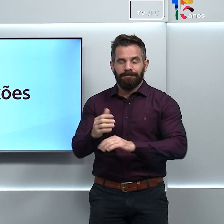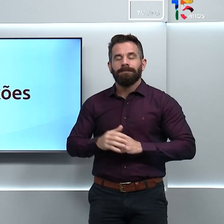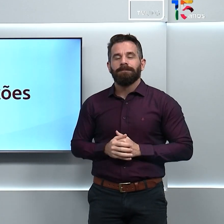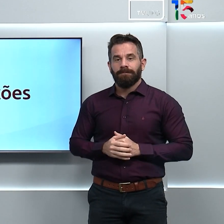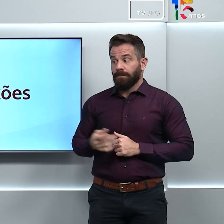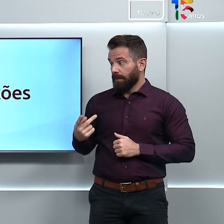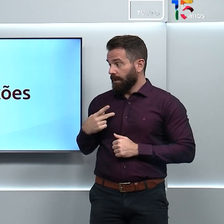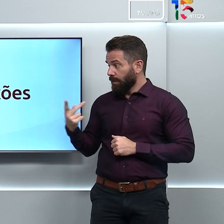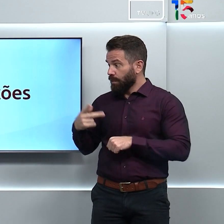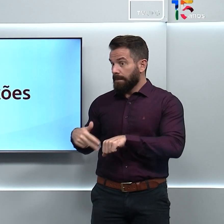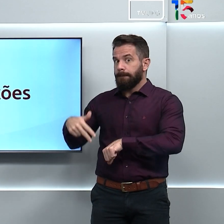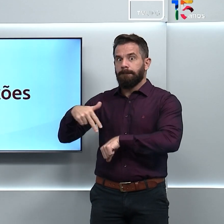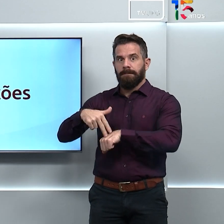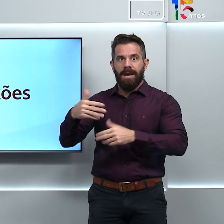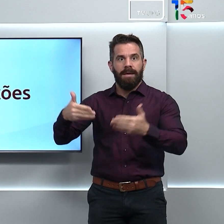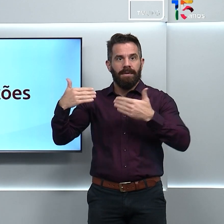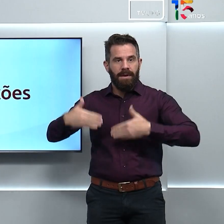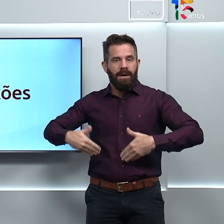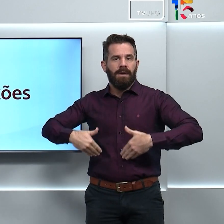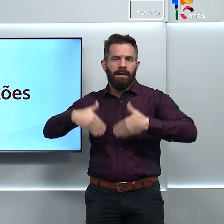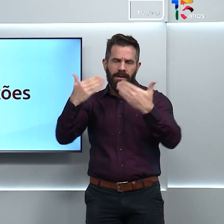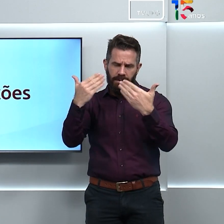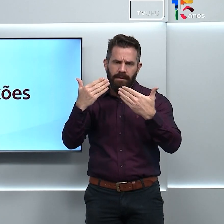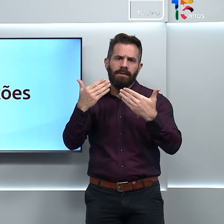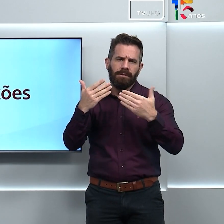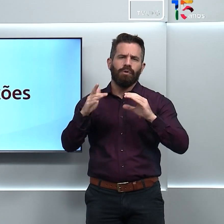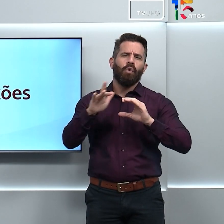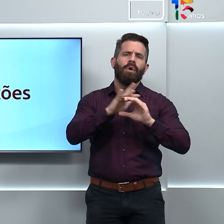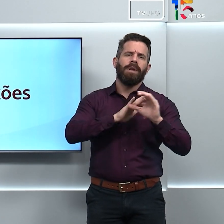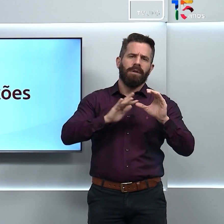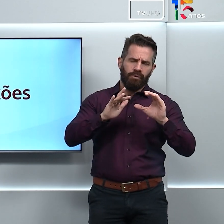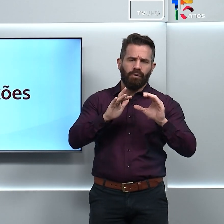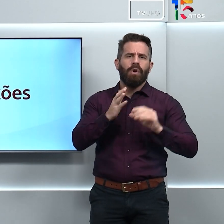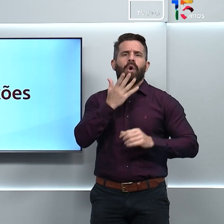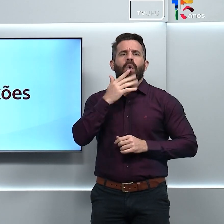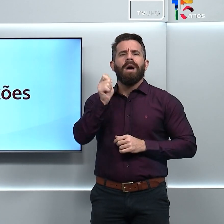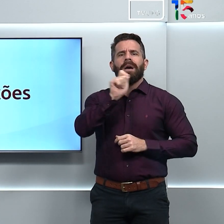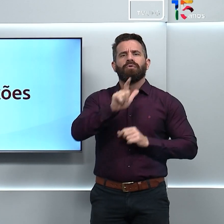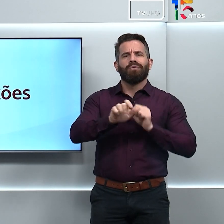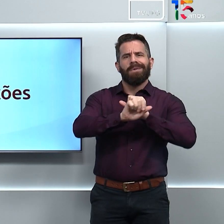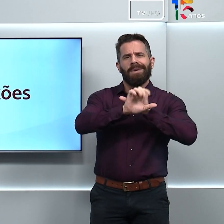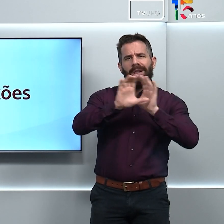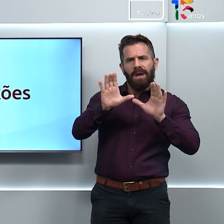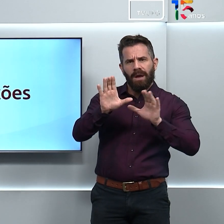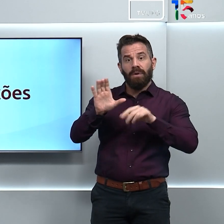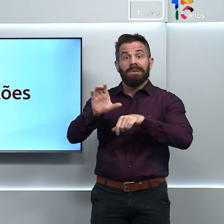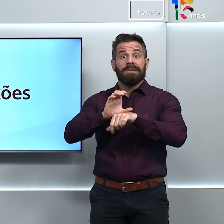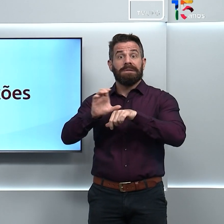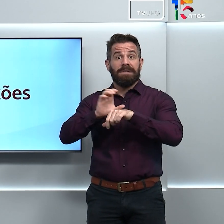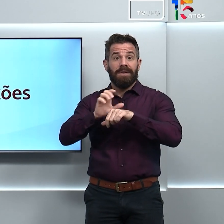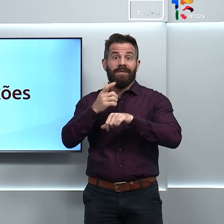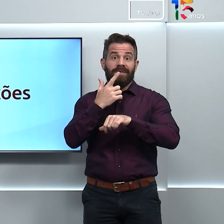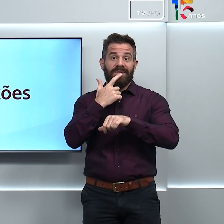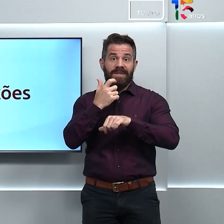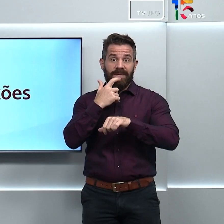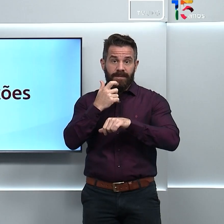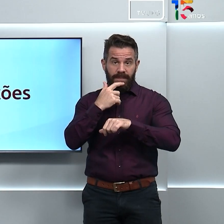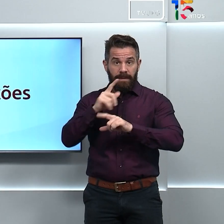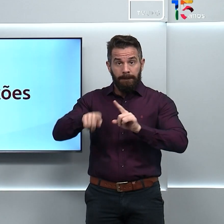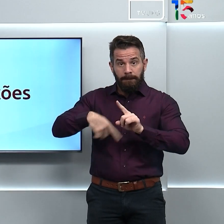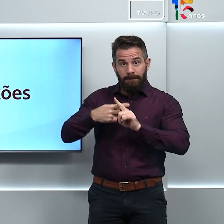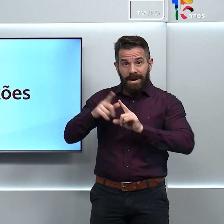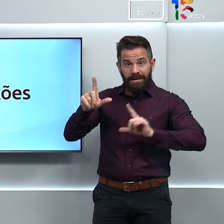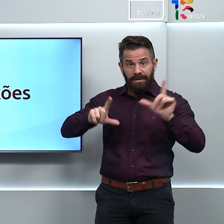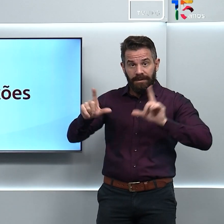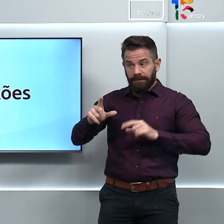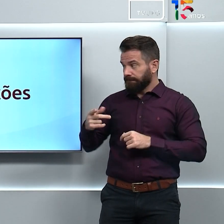estamos de pé e atrás está o cenário do Conexões, em tons de azul claro, cinza e vermelho. Tem uma tela também bem no centro,